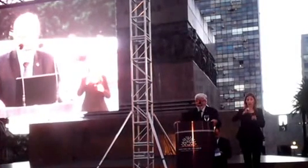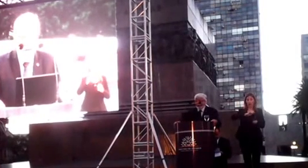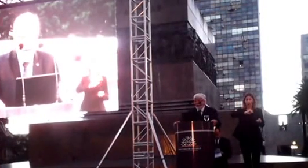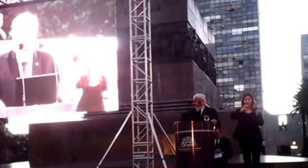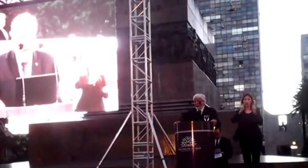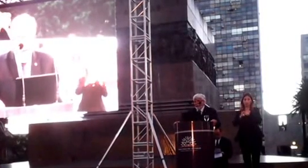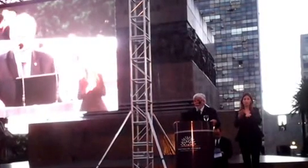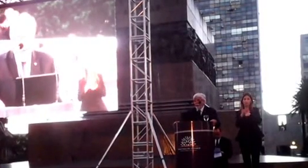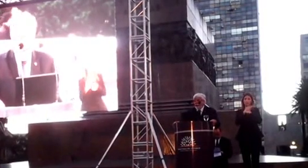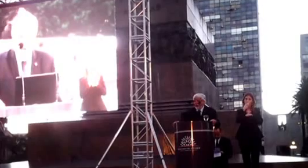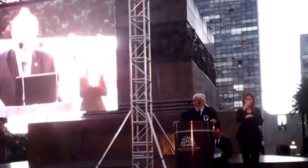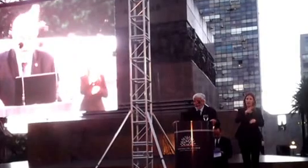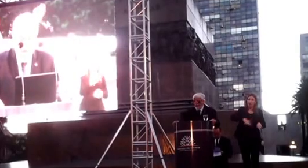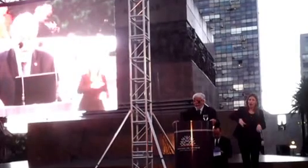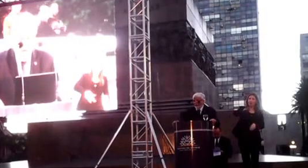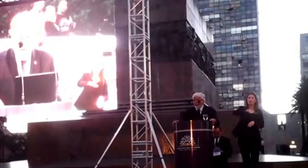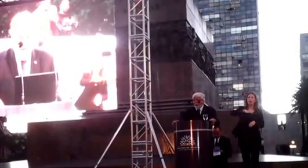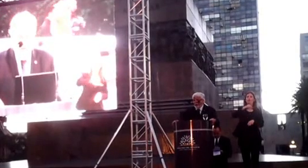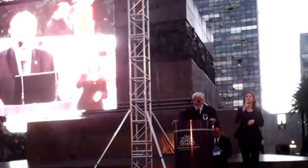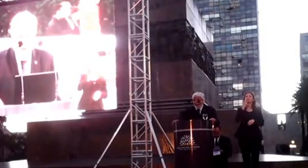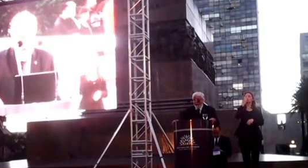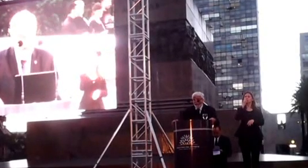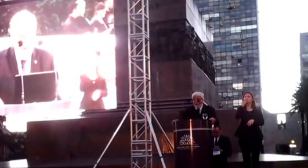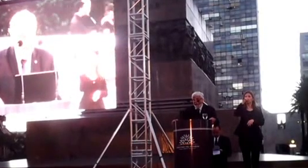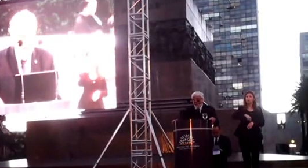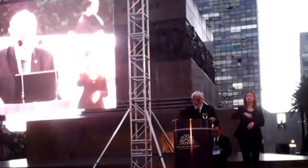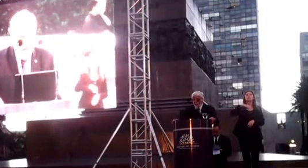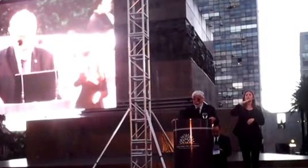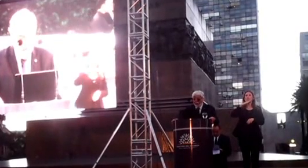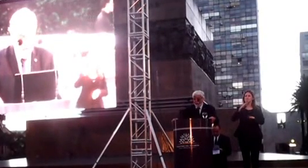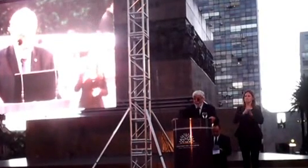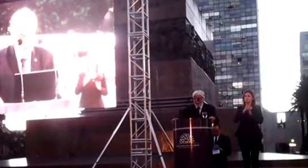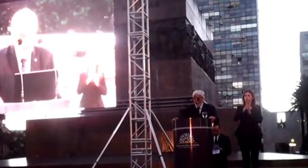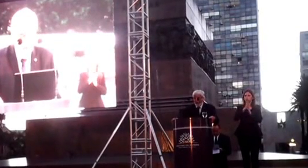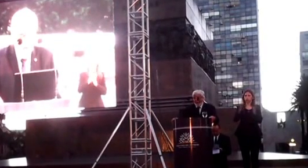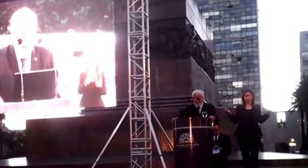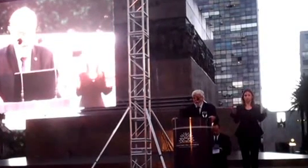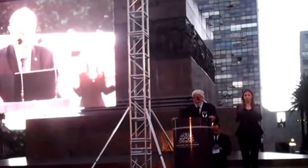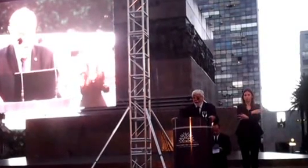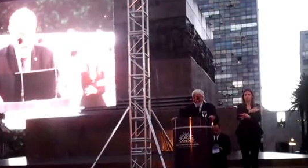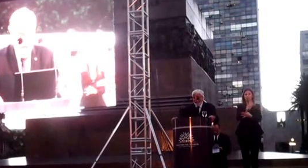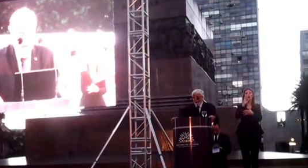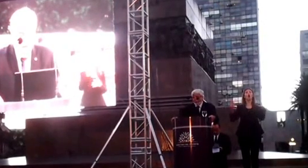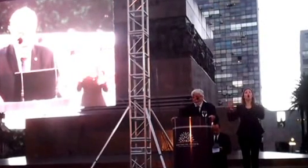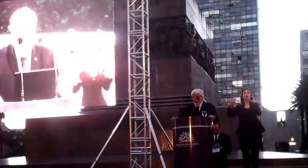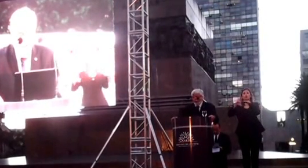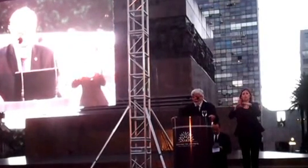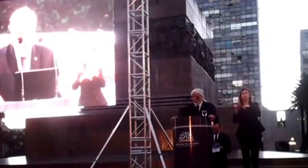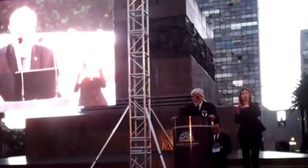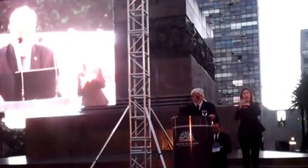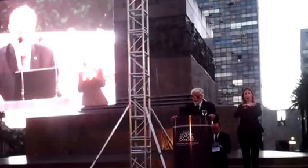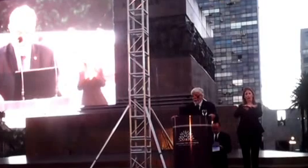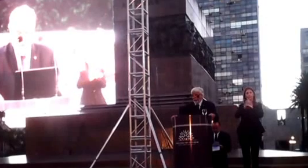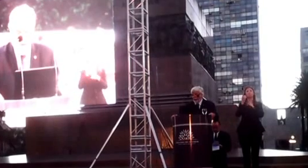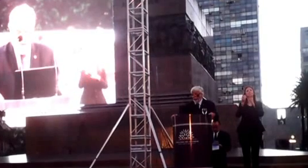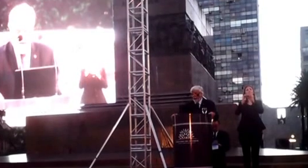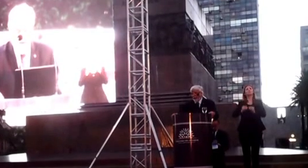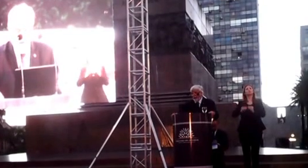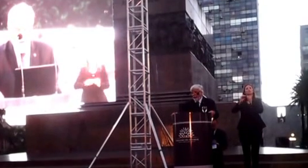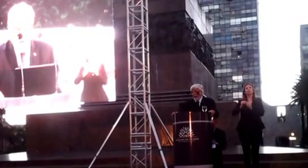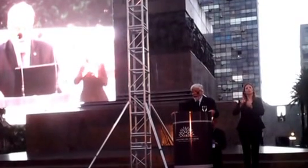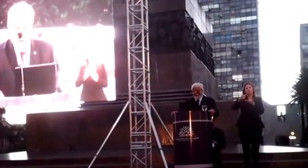mencionada en el área metropolitana se encuentra en plena ejecución, acorde a lo estipulado en el presupuesto